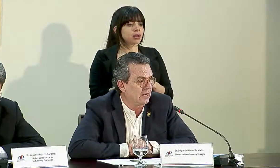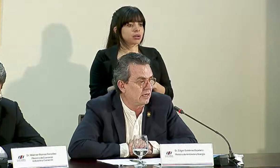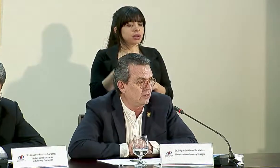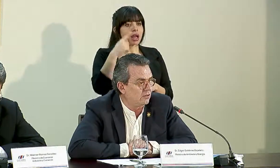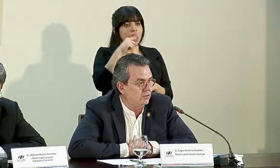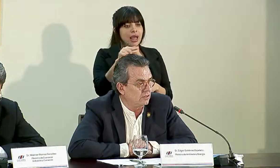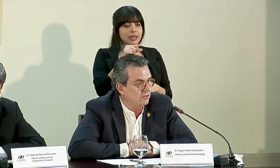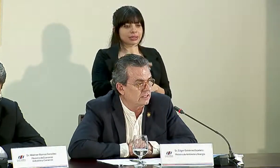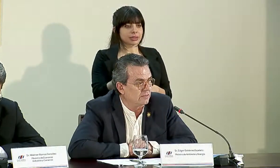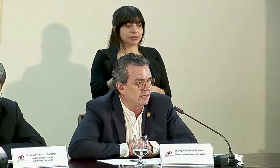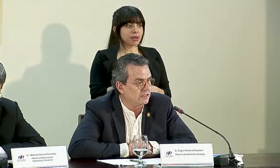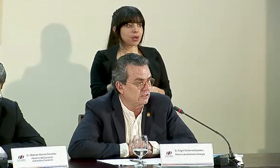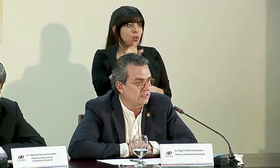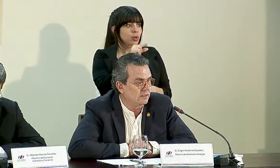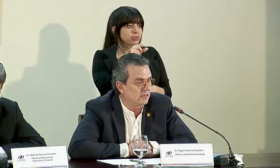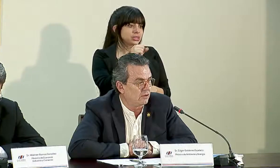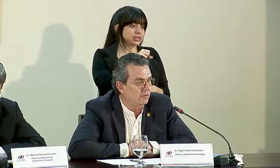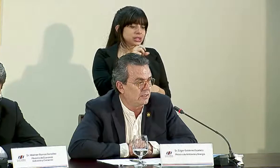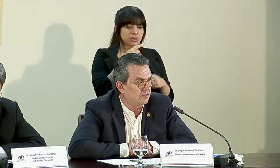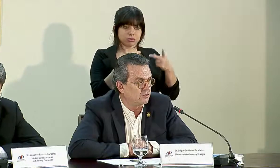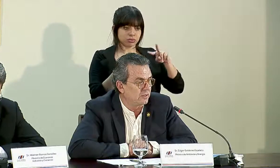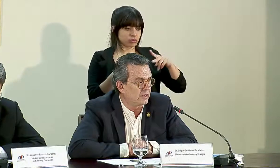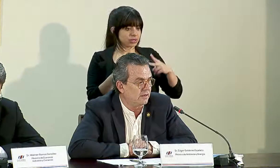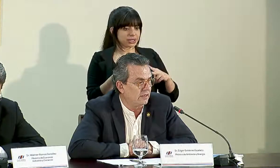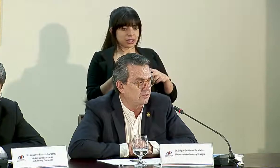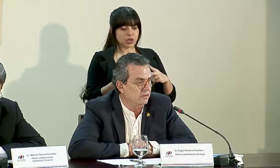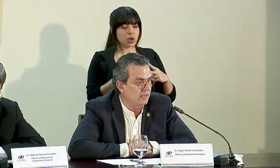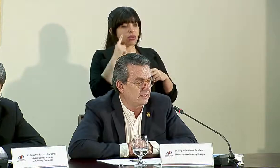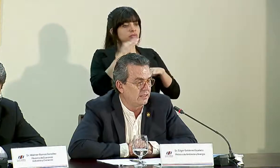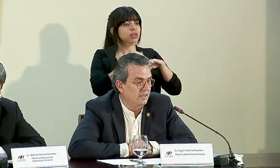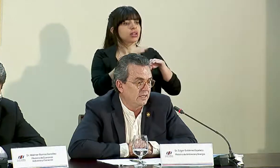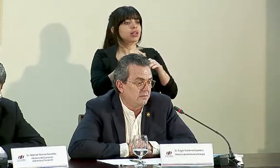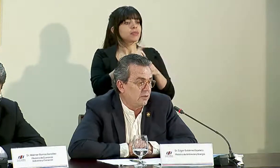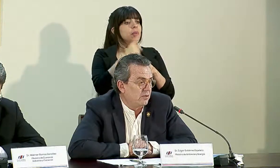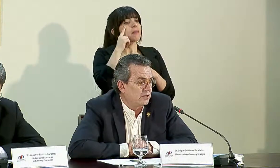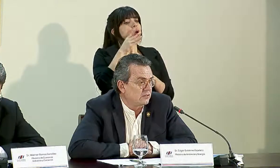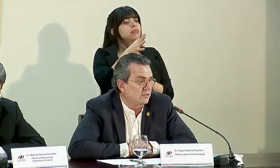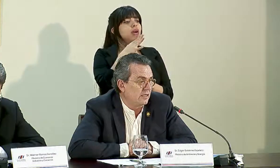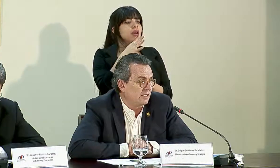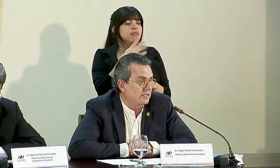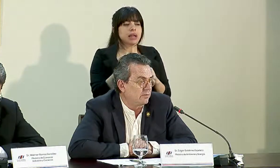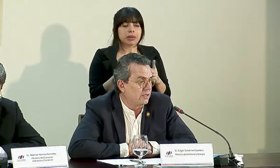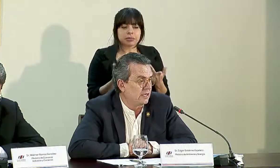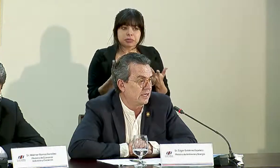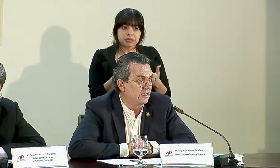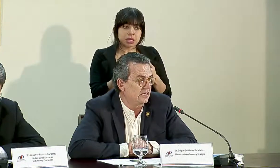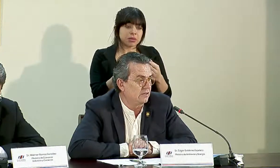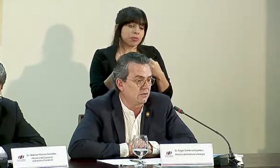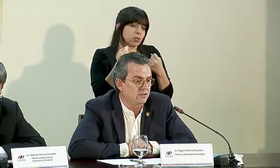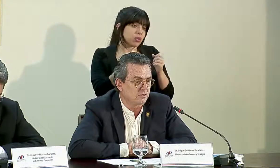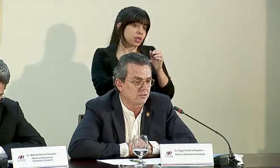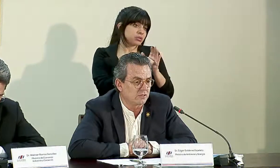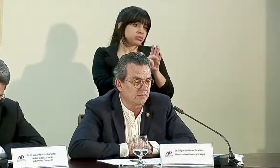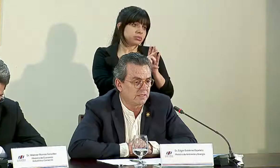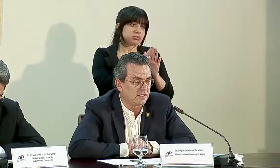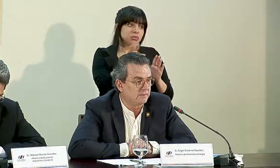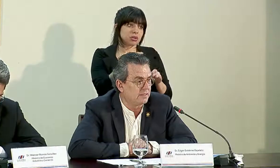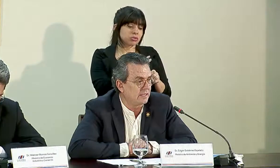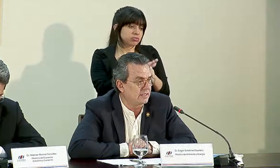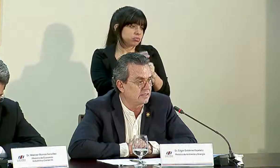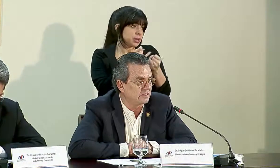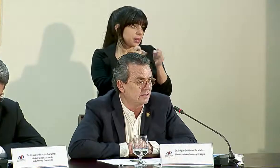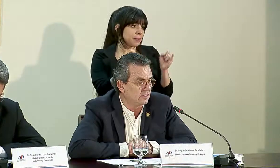cada semana o una semana sí, una semana no, a ministros para que vayamos a hablar. Pero bueno, eso es el poder del legislativo, ellos son